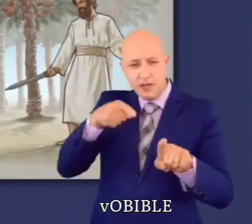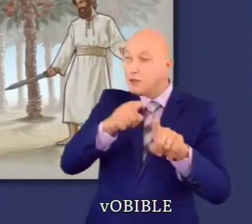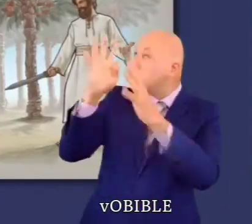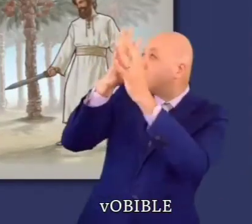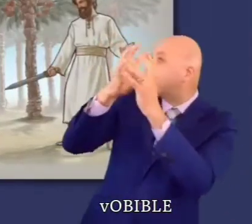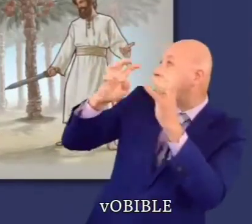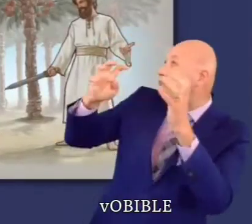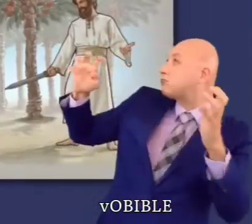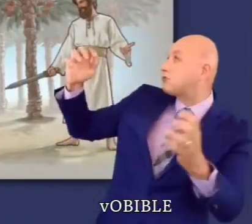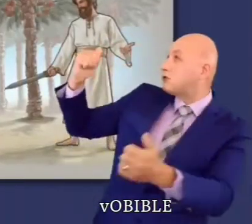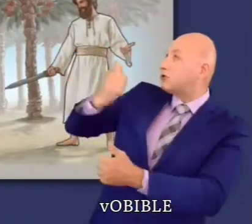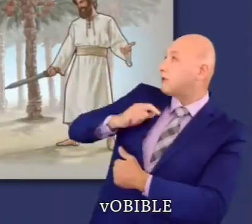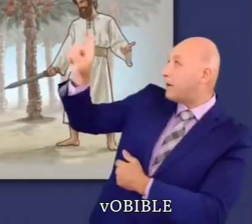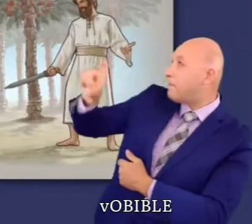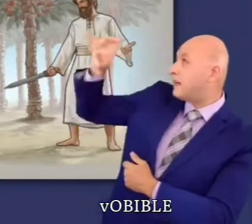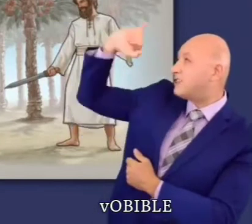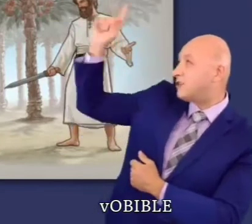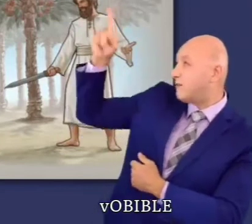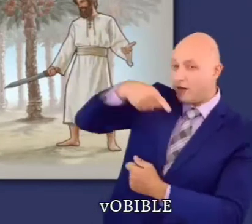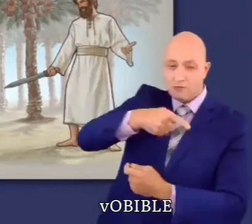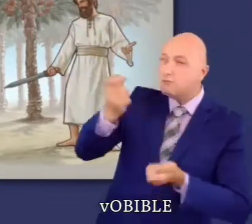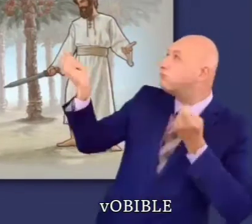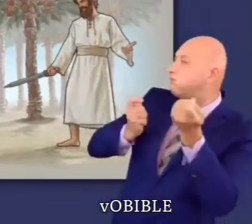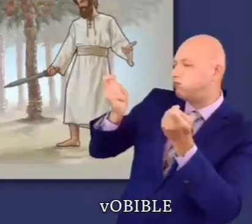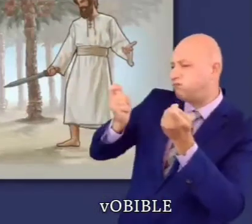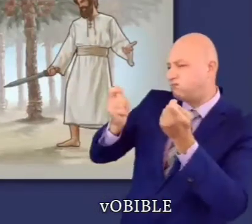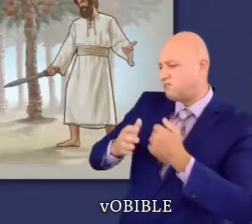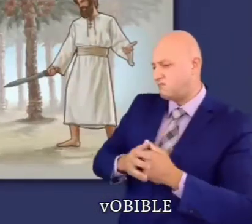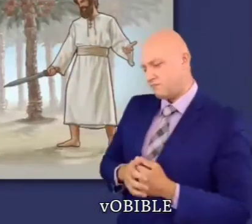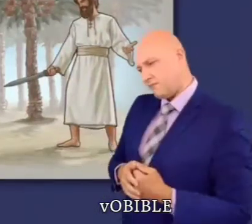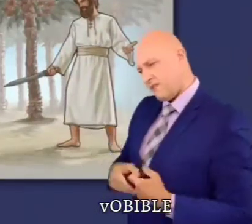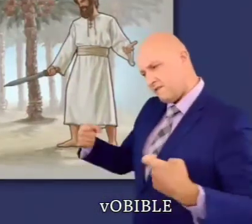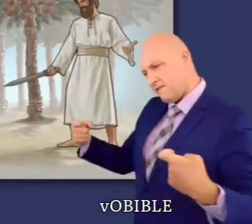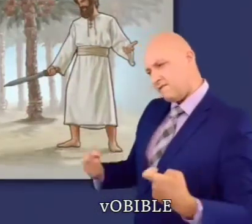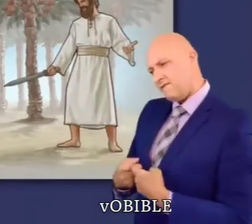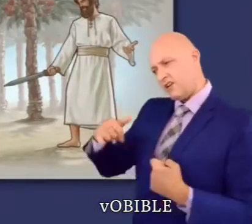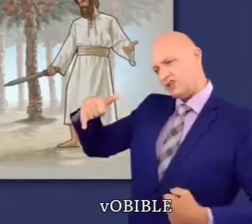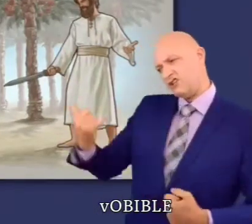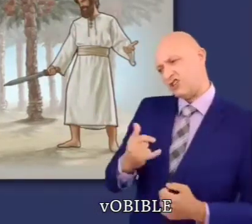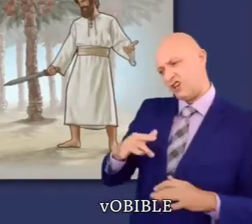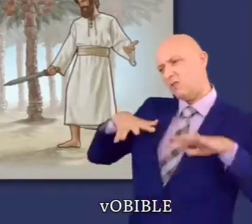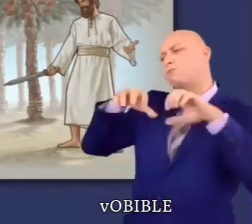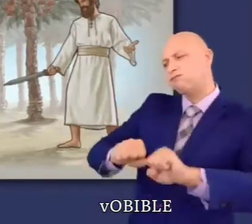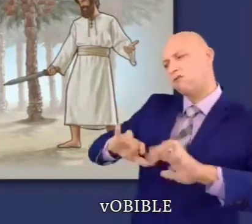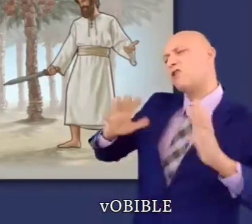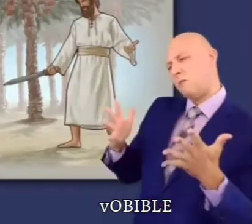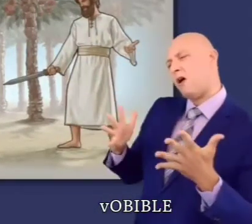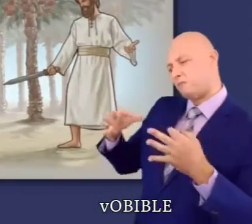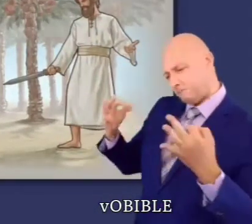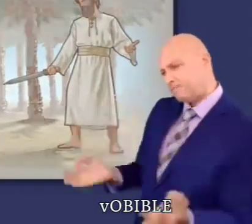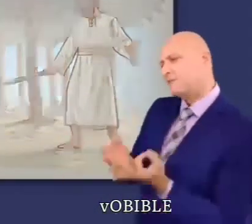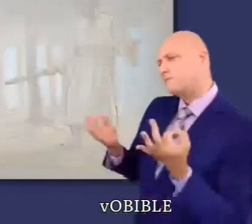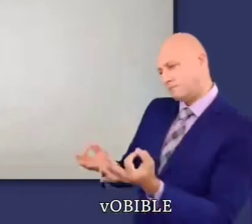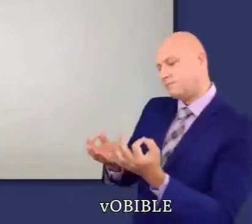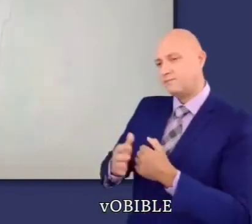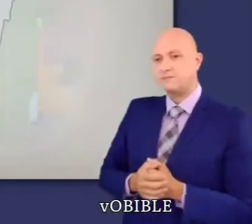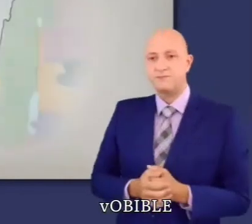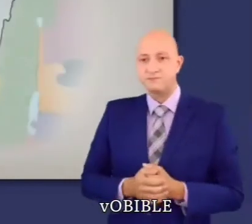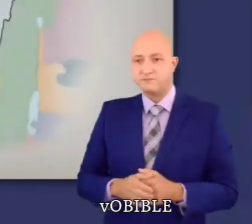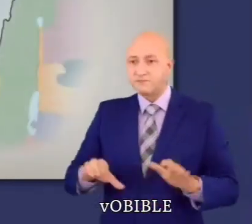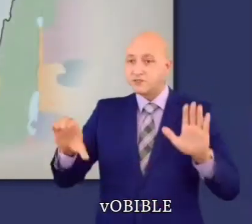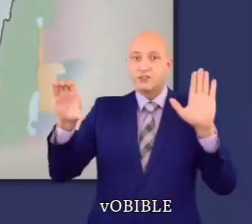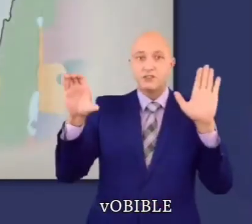Ensuite, les Israélites célèbrent la Pâque, et le lendemain, ils se mettent à manger les produits du pays. Puis Josué